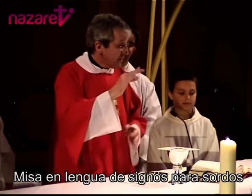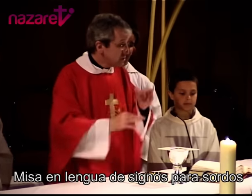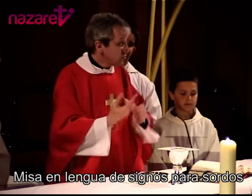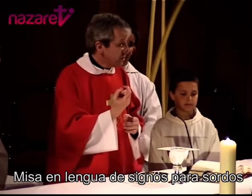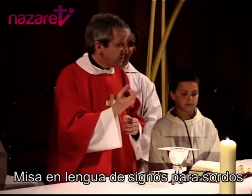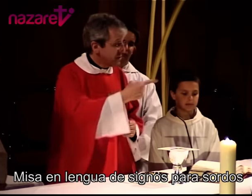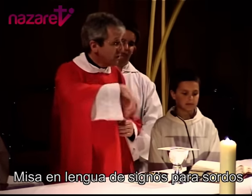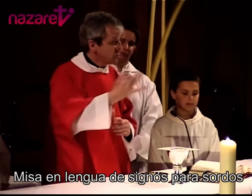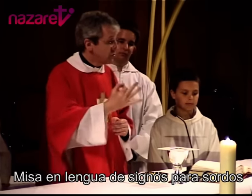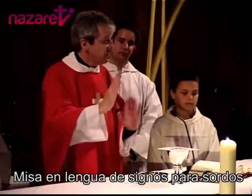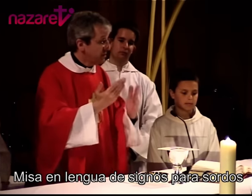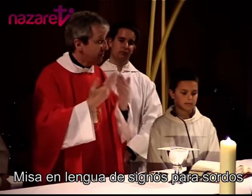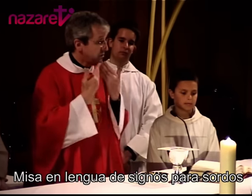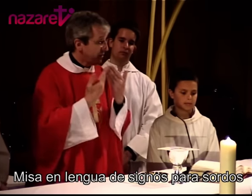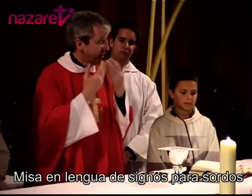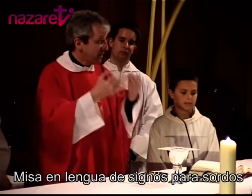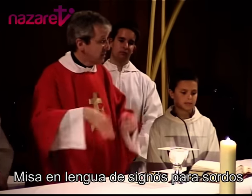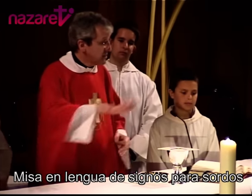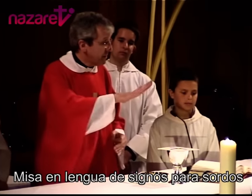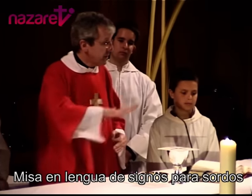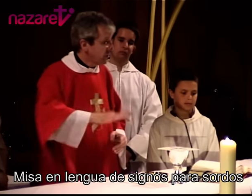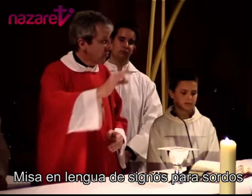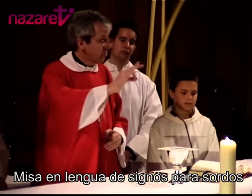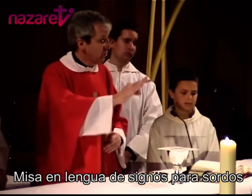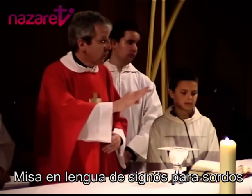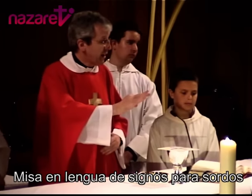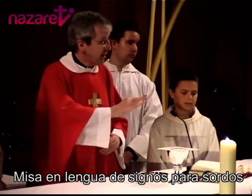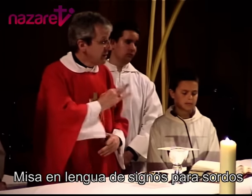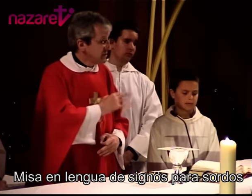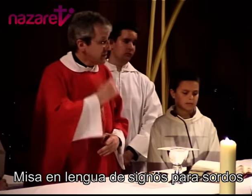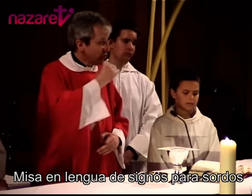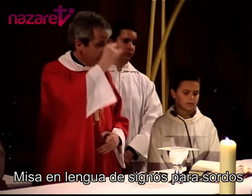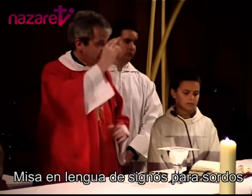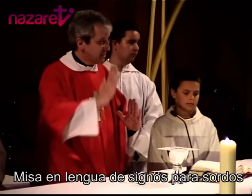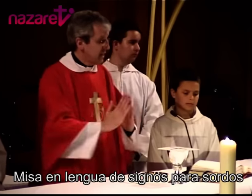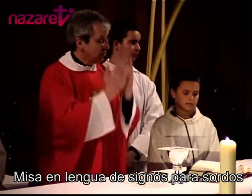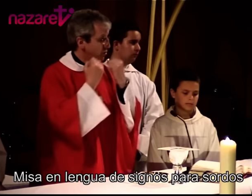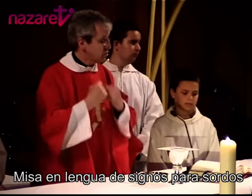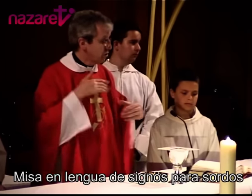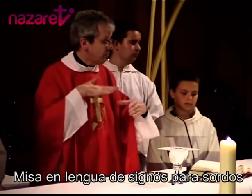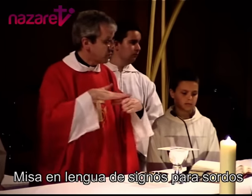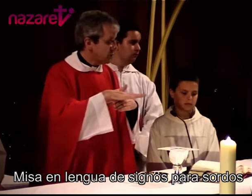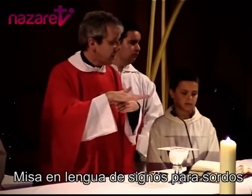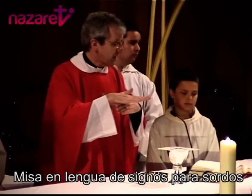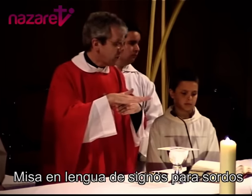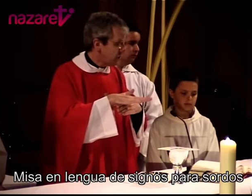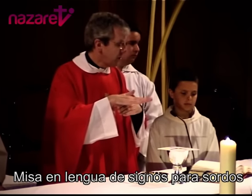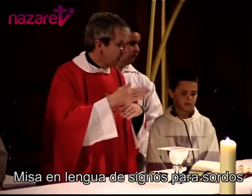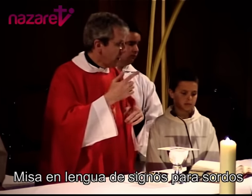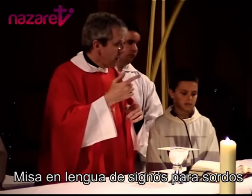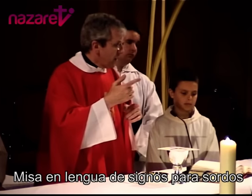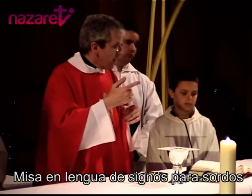En verdad es justo y necesario, es nuestro deber y salvación darte gracias siempre y en todo lugar, Señor Padre Santo, Dios Todopoderoso y